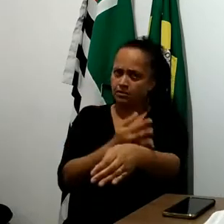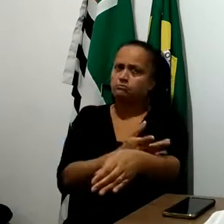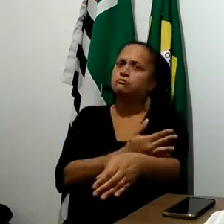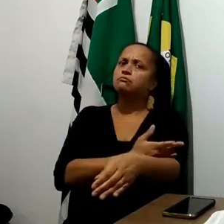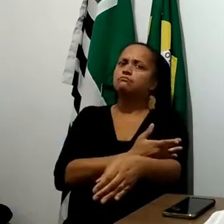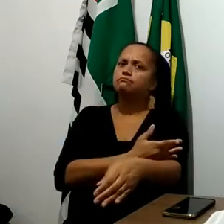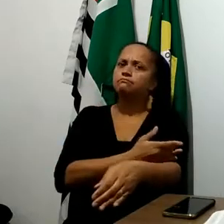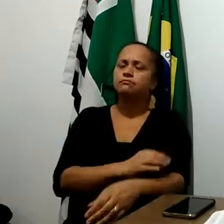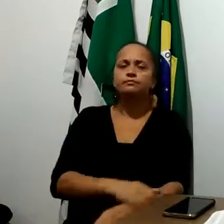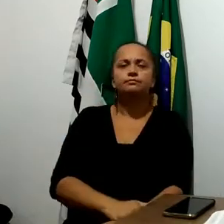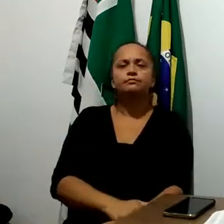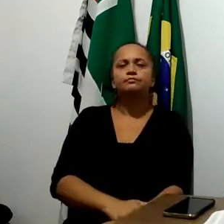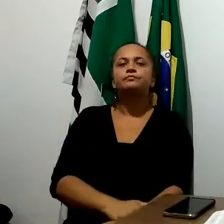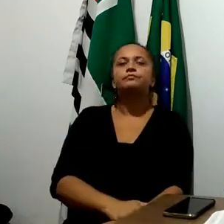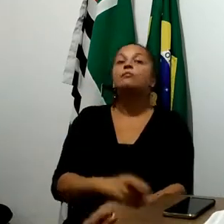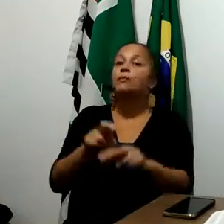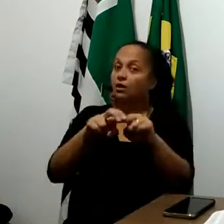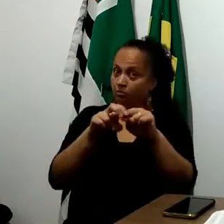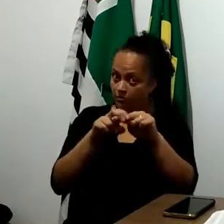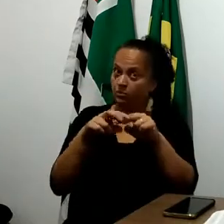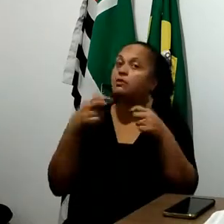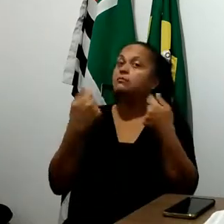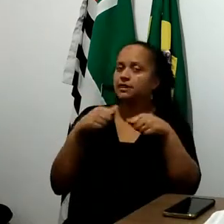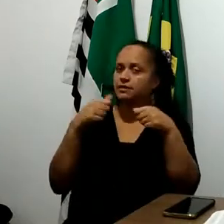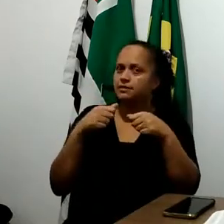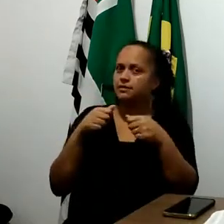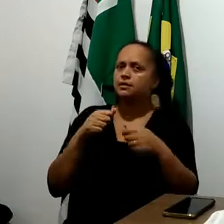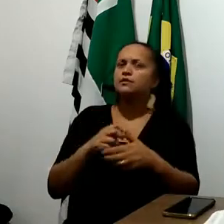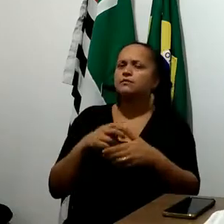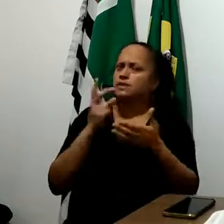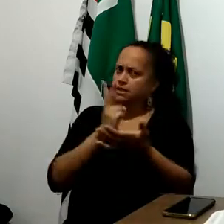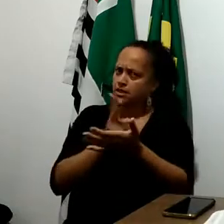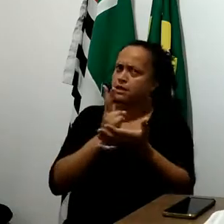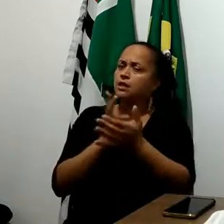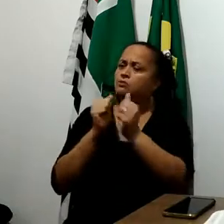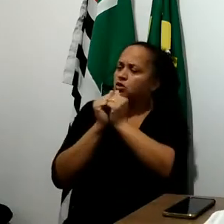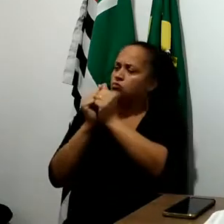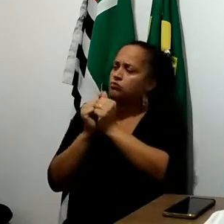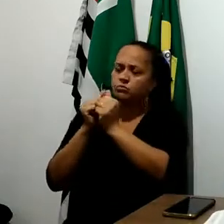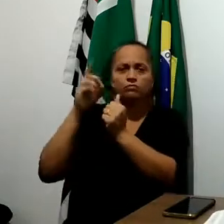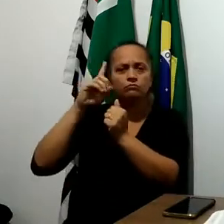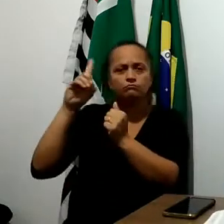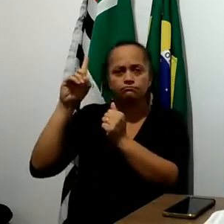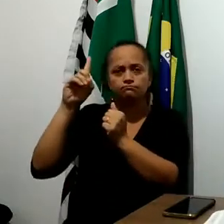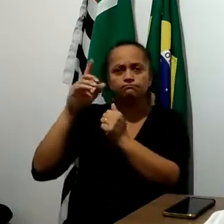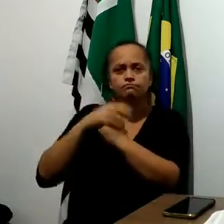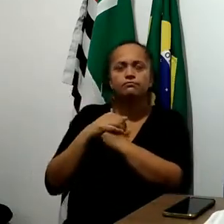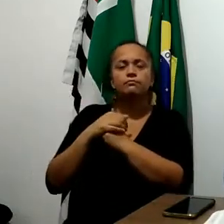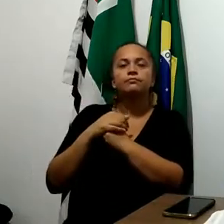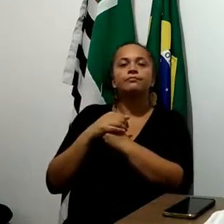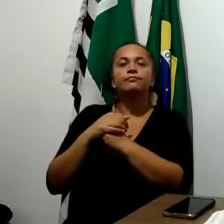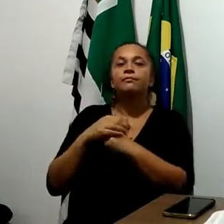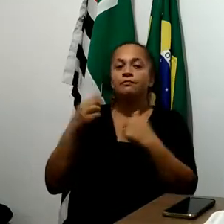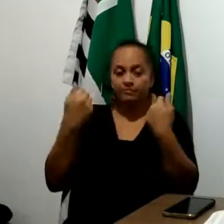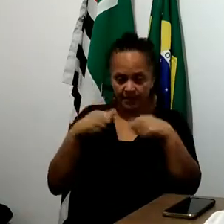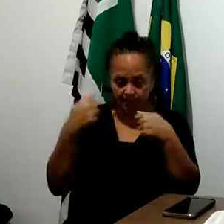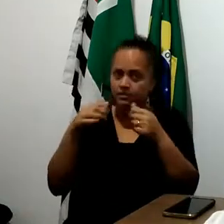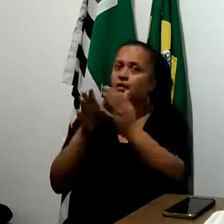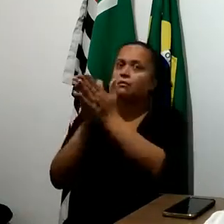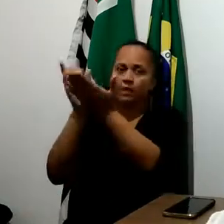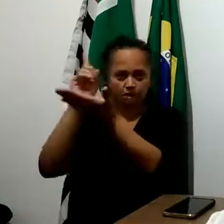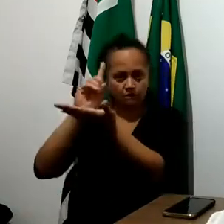mais trabalha. Por isso que nós temos que estar firmados. É por isso que nós temos que... nos alicerçar no que a